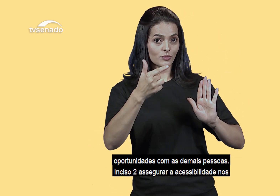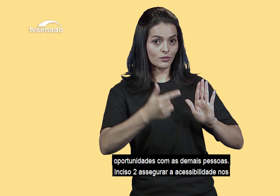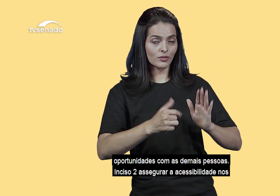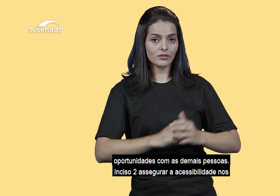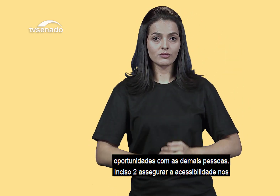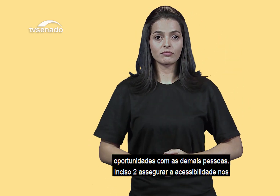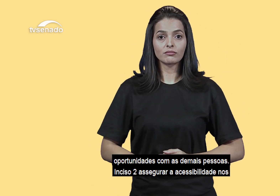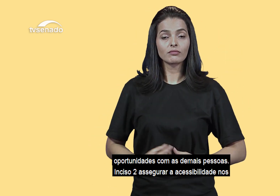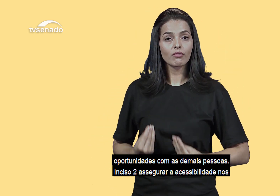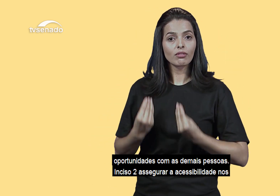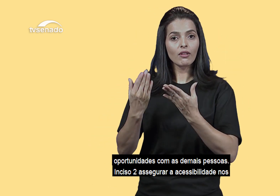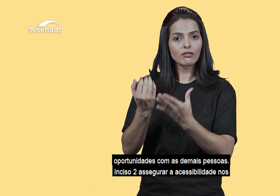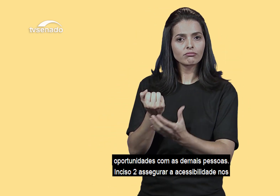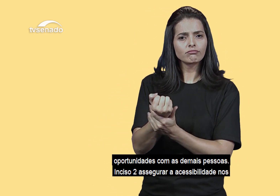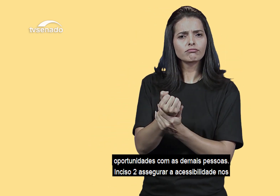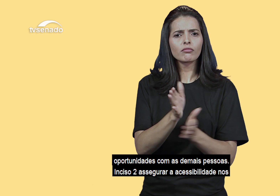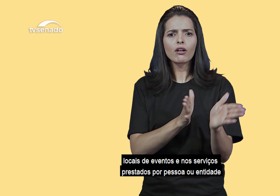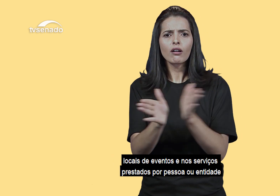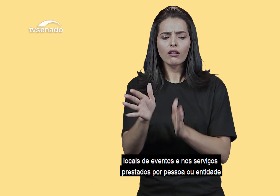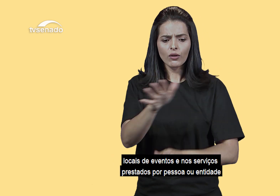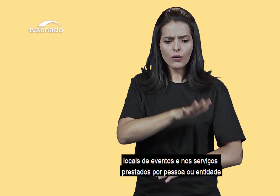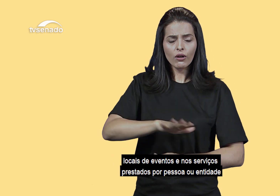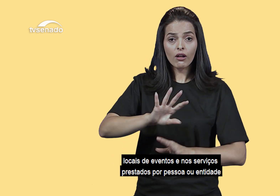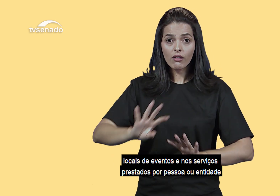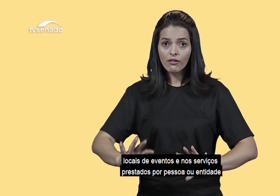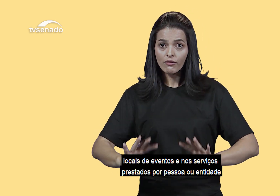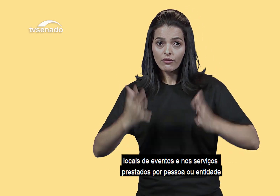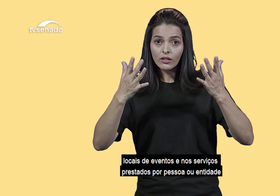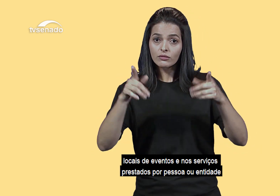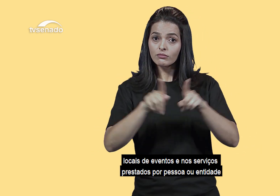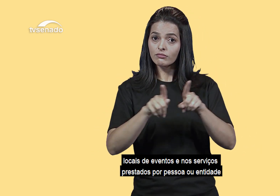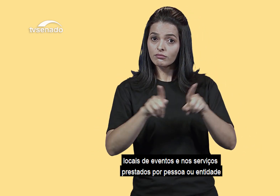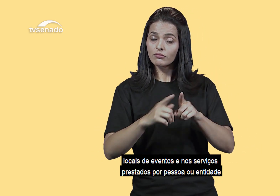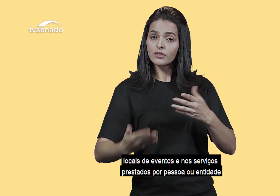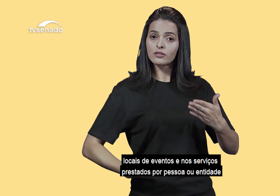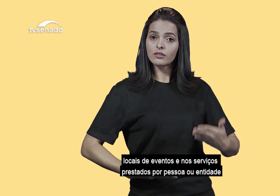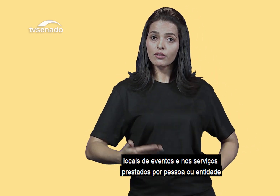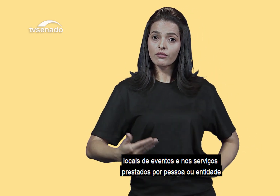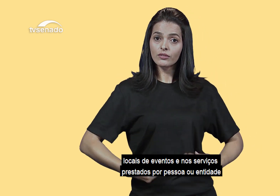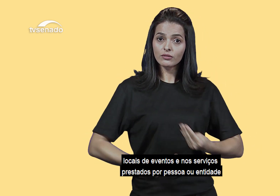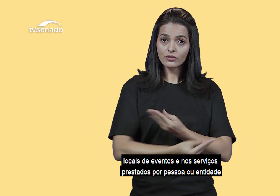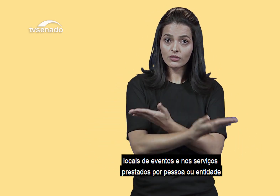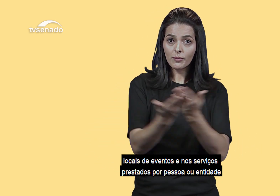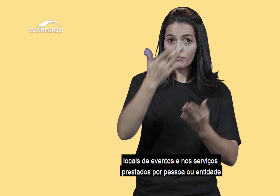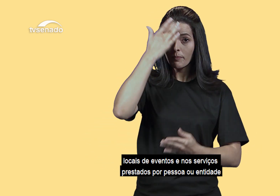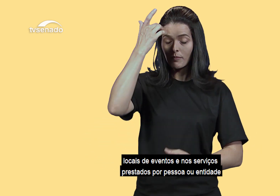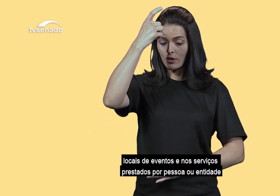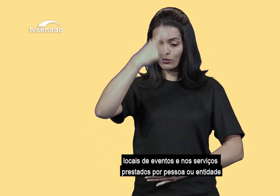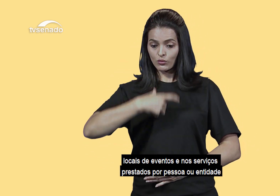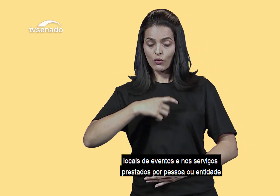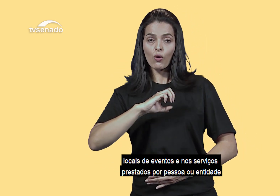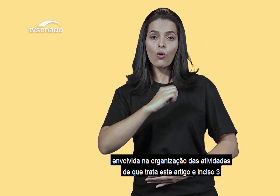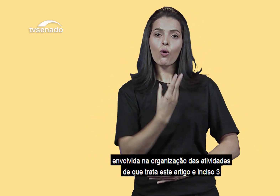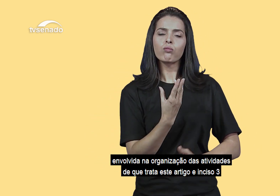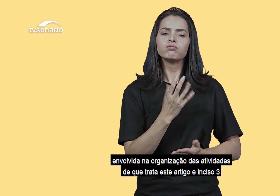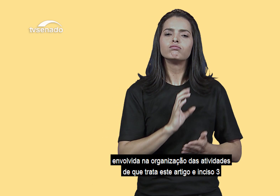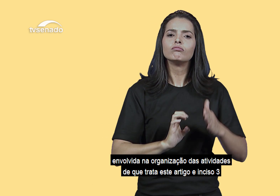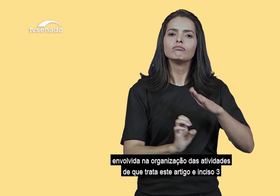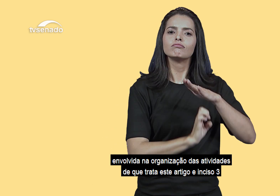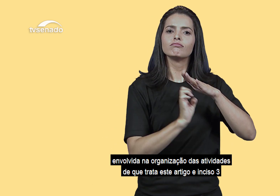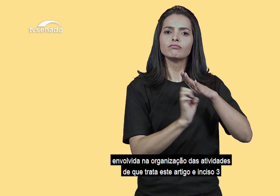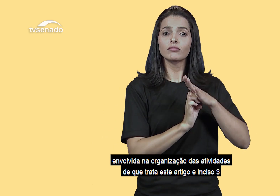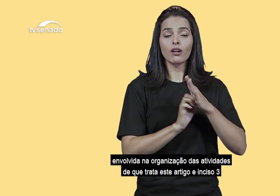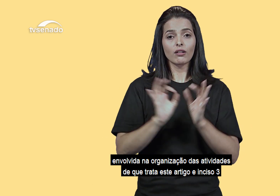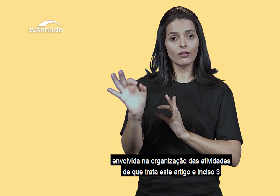Asegurar acessibilidade nos locais de eventos e nos serviços prestados por pessoa ou entidade